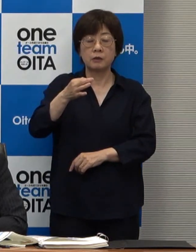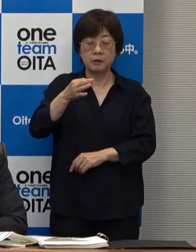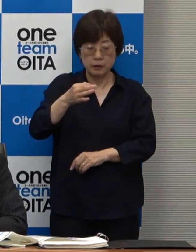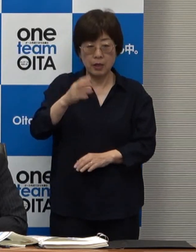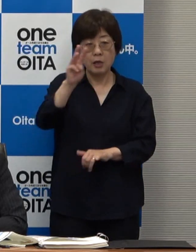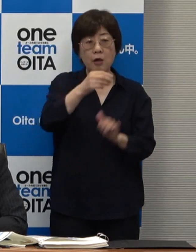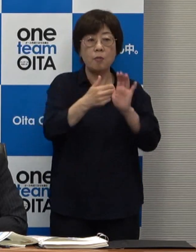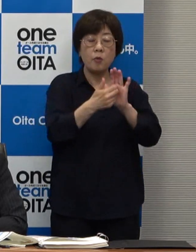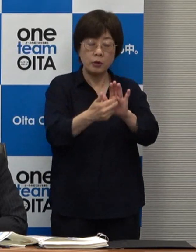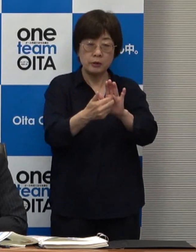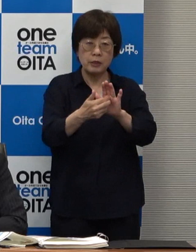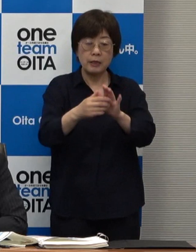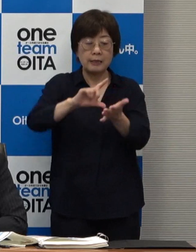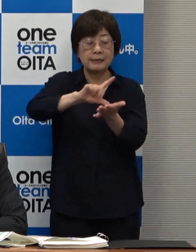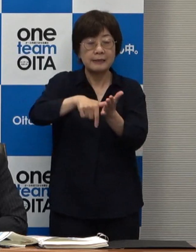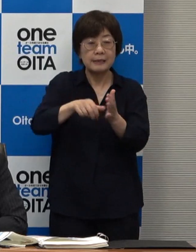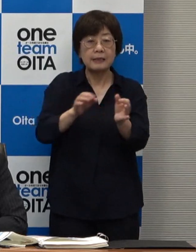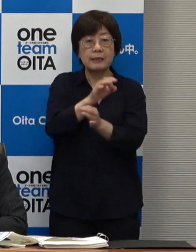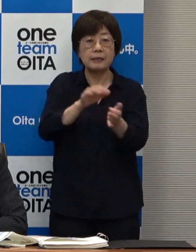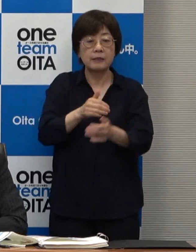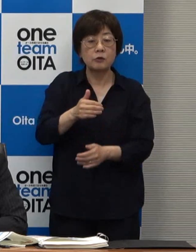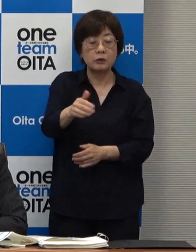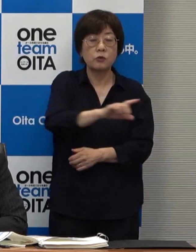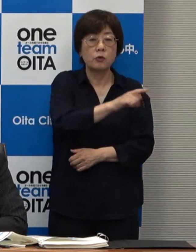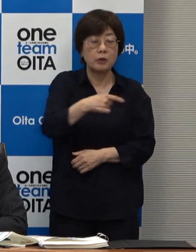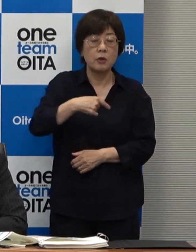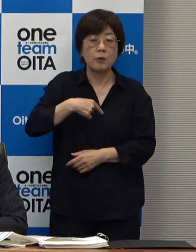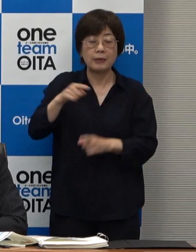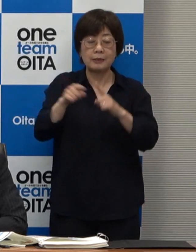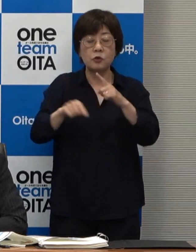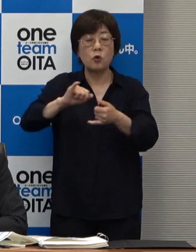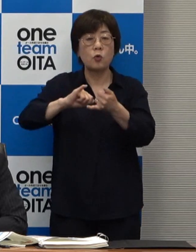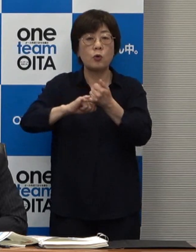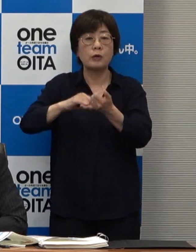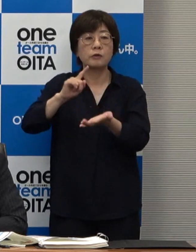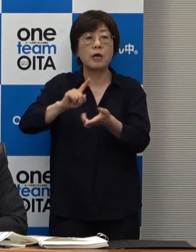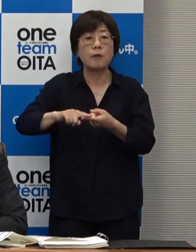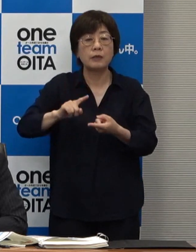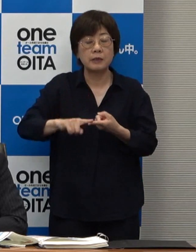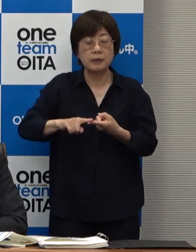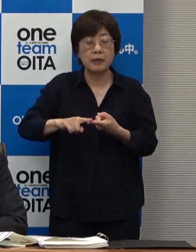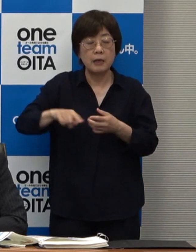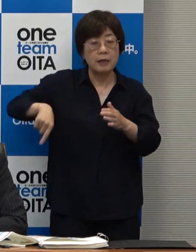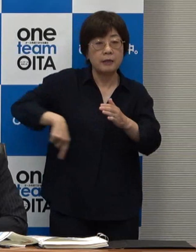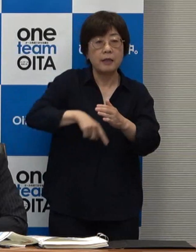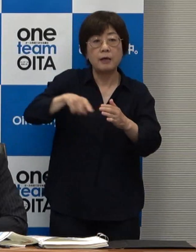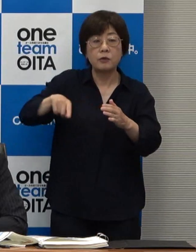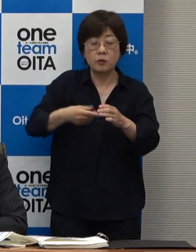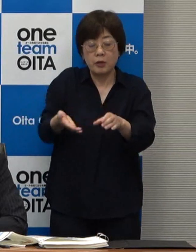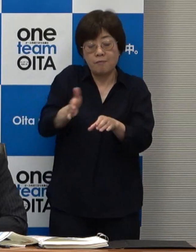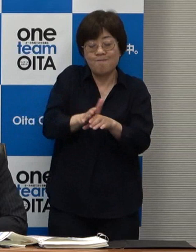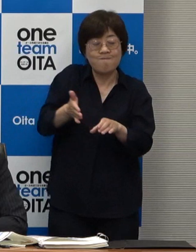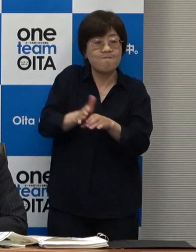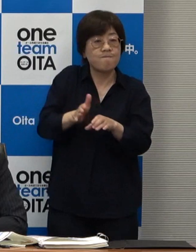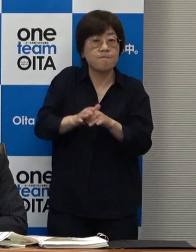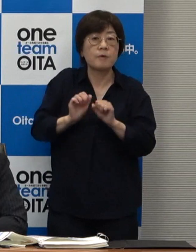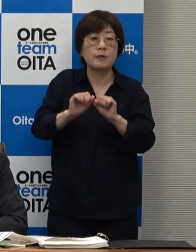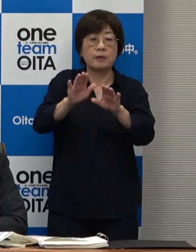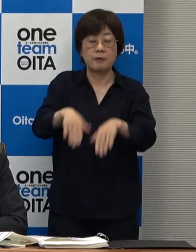や地域経済の振興など公約に掲げた施策について可能な限り予算に盛り込んだところです